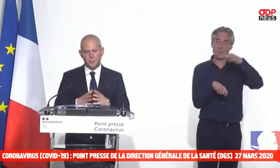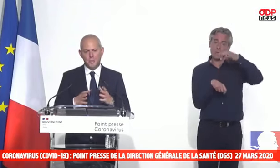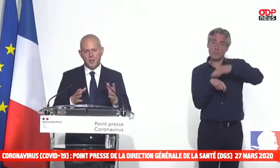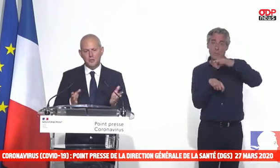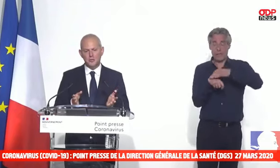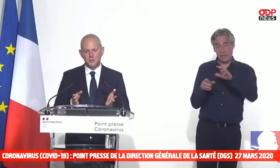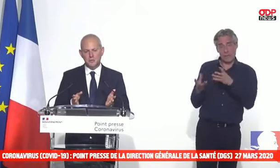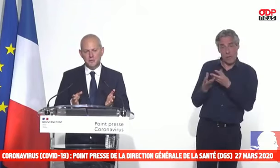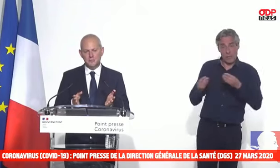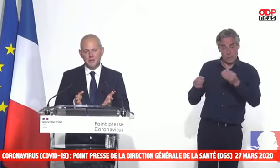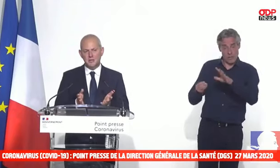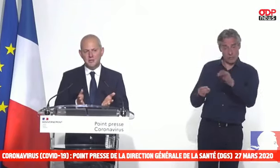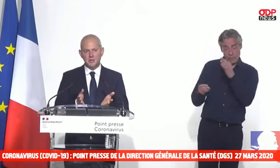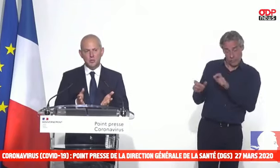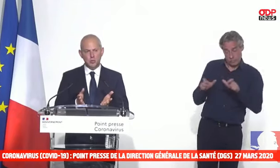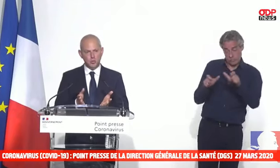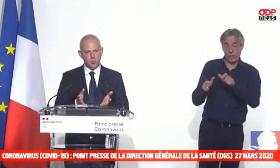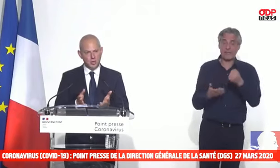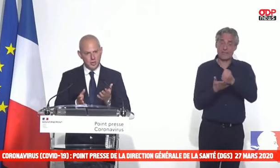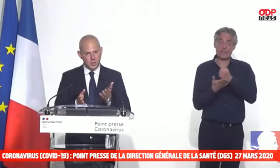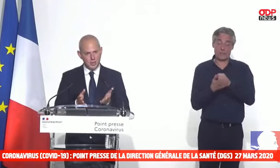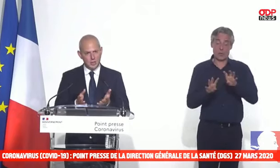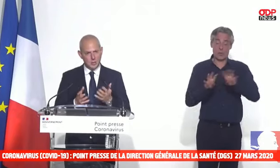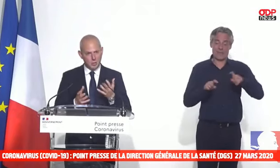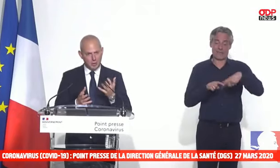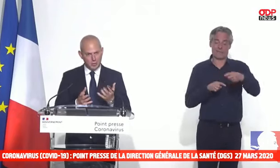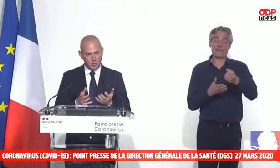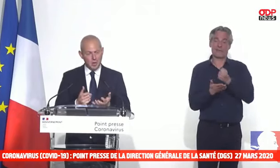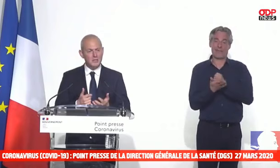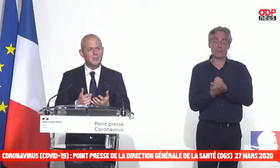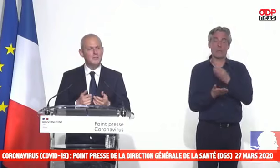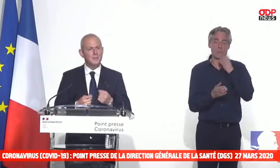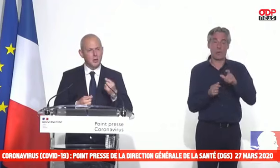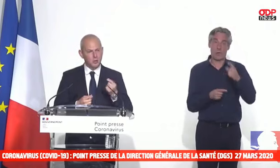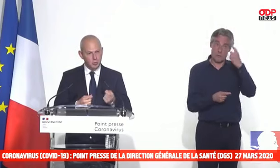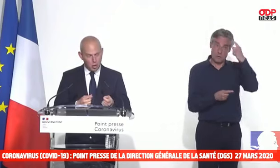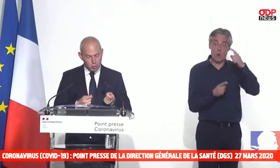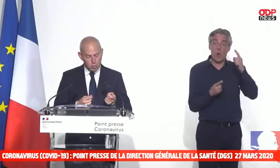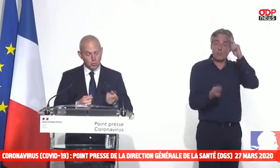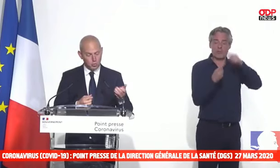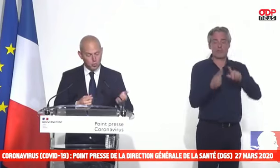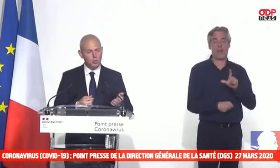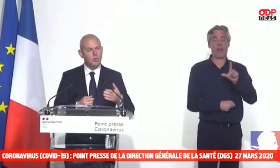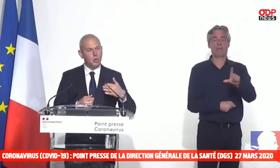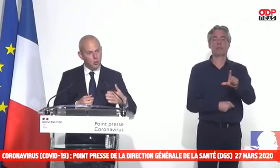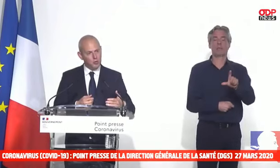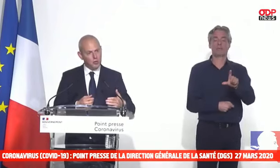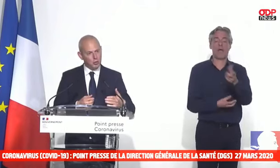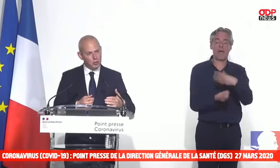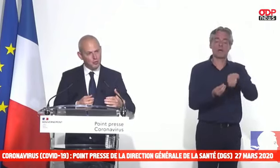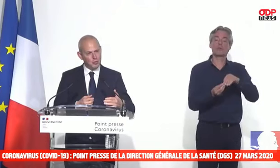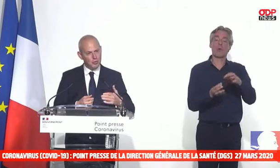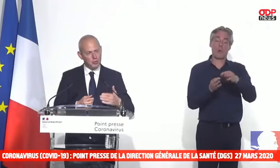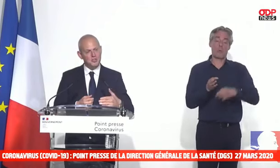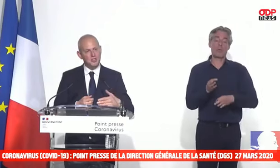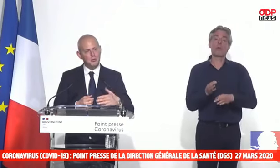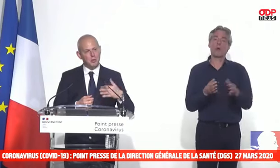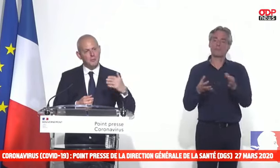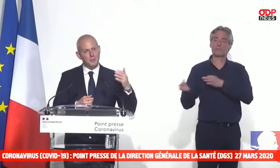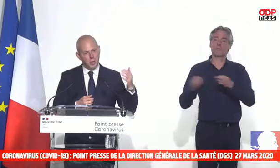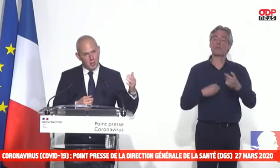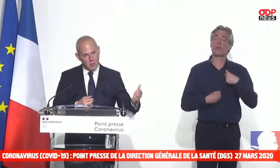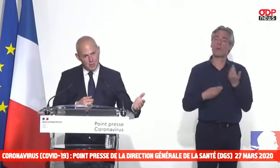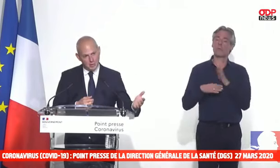population. Ce dispositif va être testé au cours du week-end et l'idée est qu'à partir de lundi, nous rajoutions donc au bilan que je vous donne